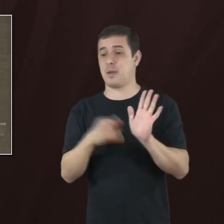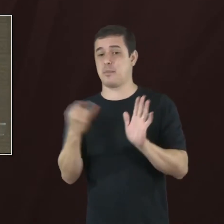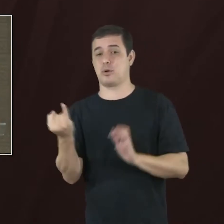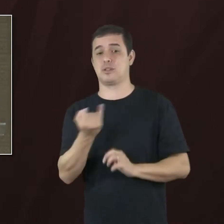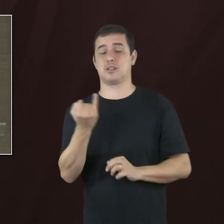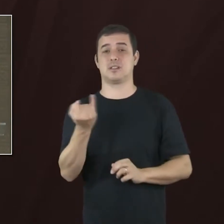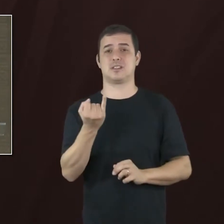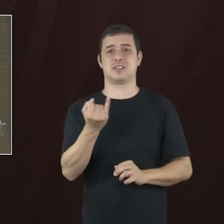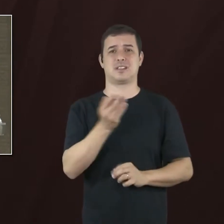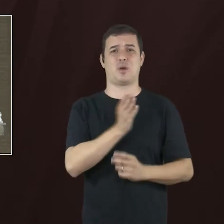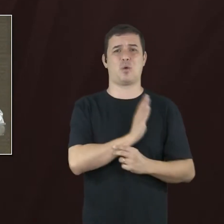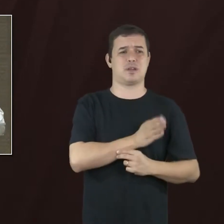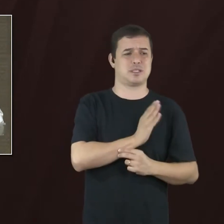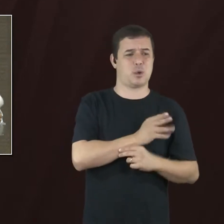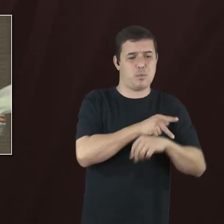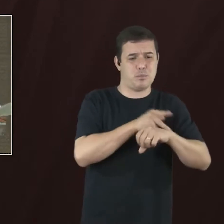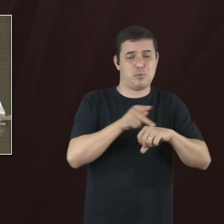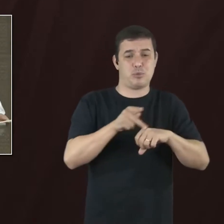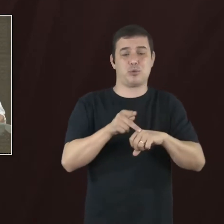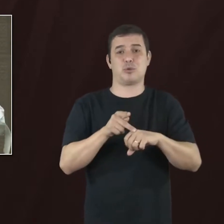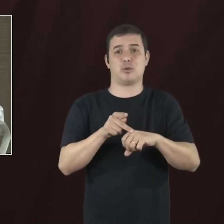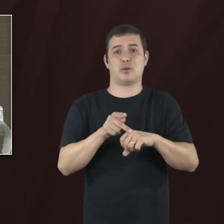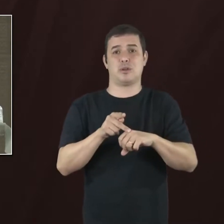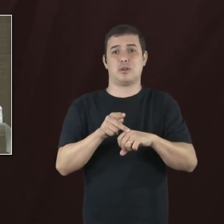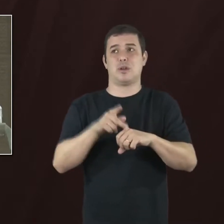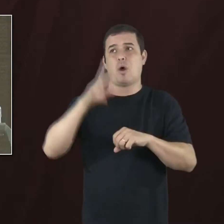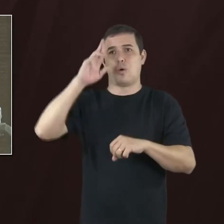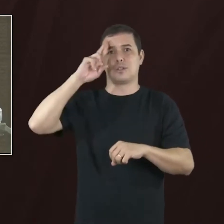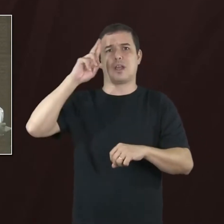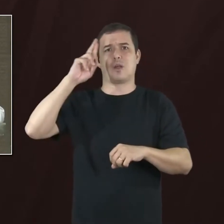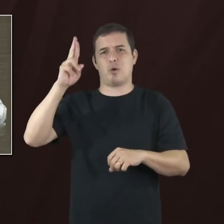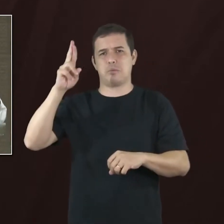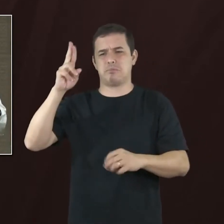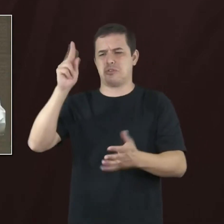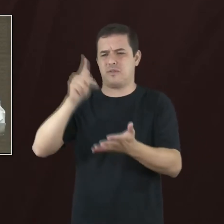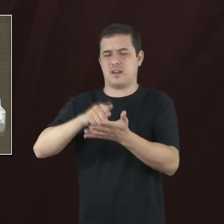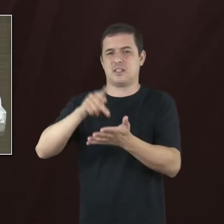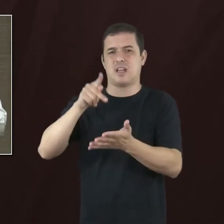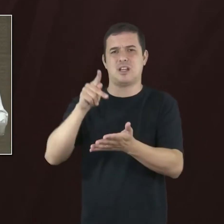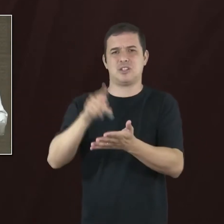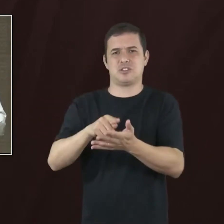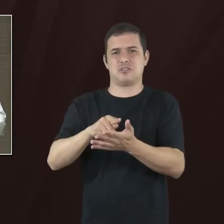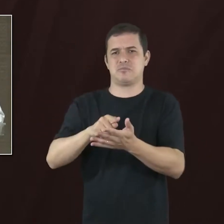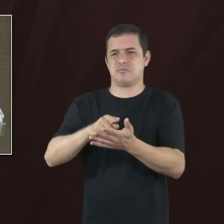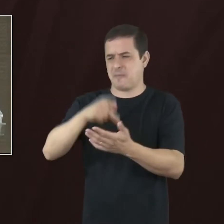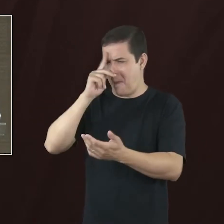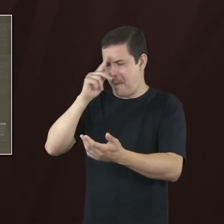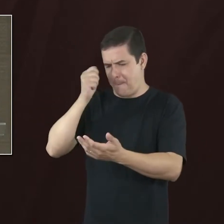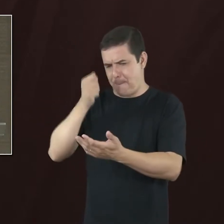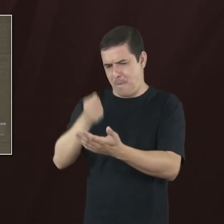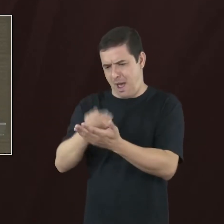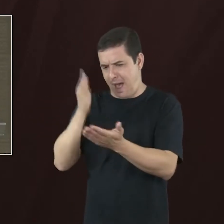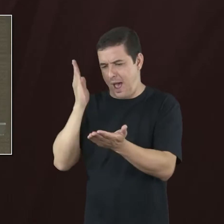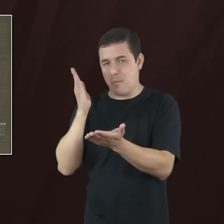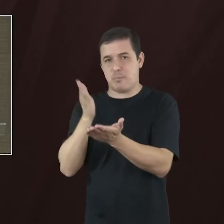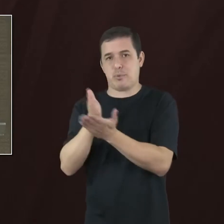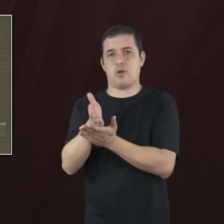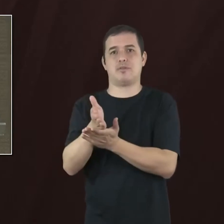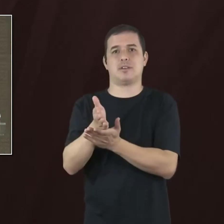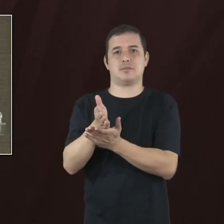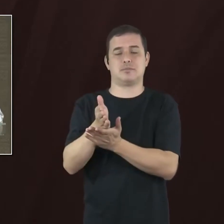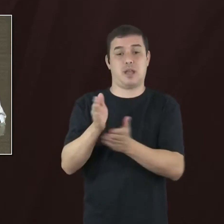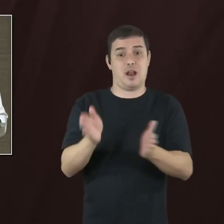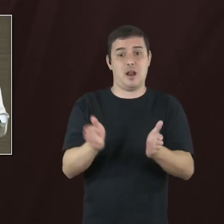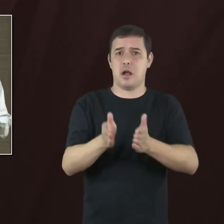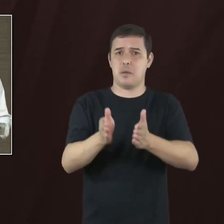quem tem coração puro. O Senhor confirma e o Senhor, Ele tem caminho